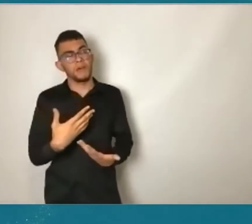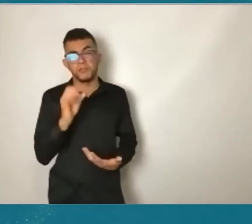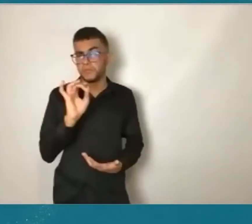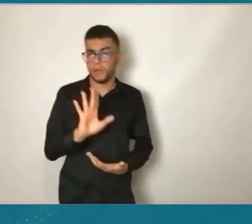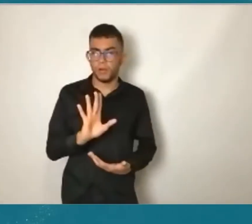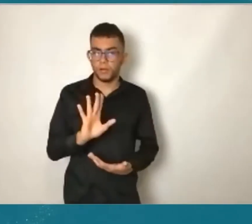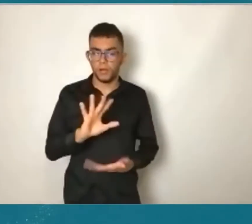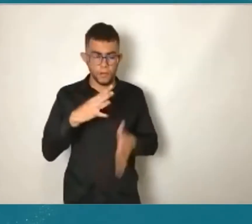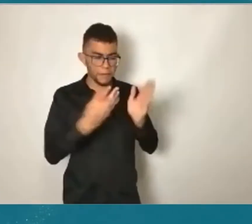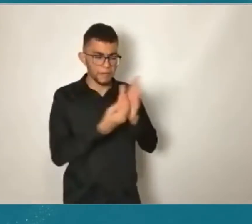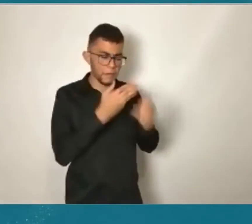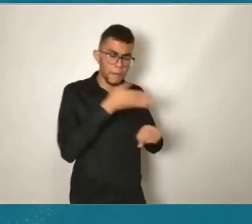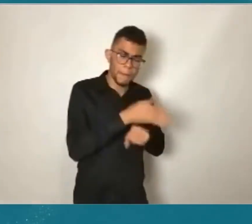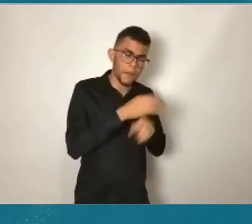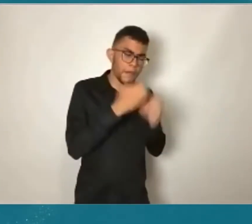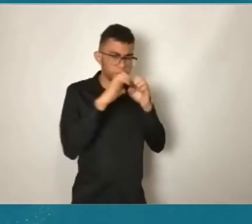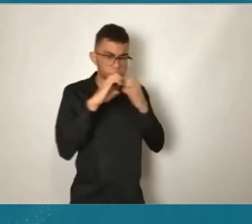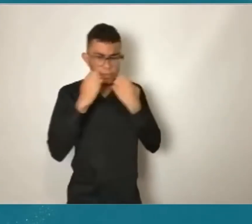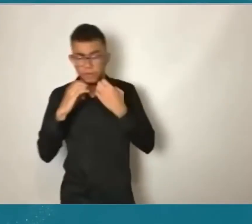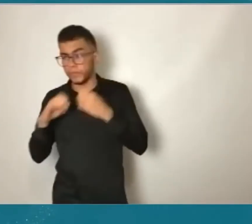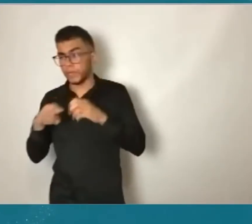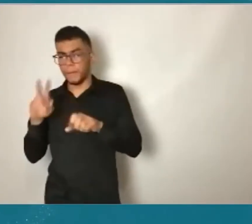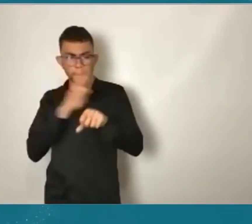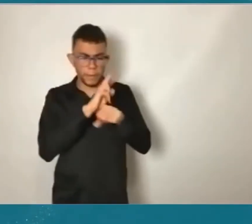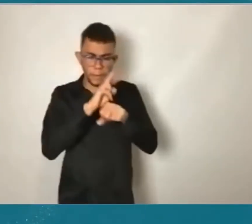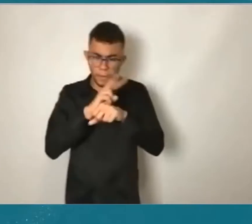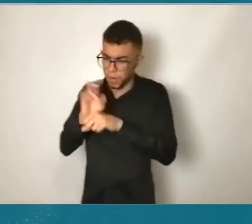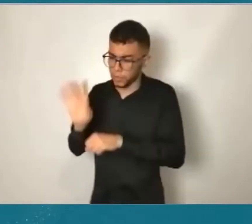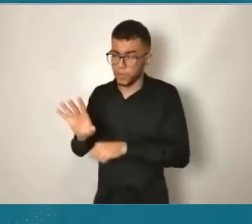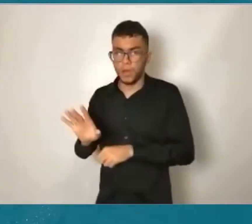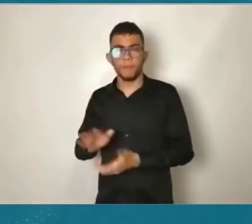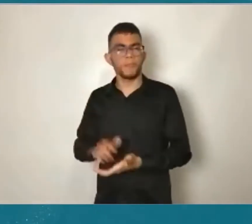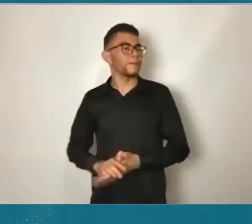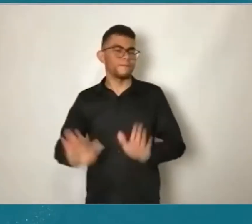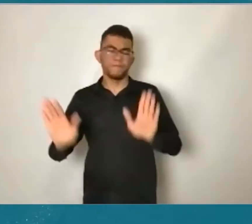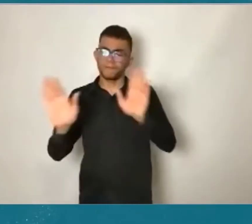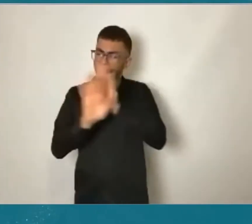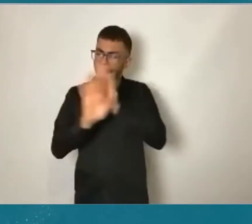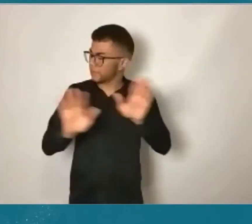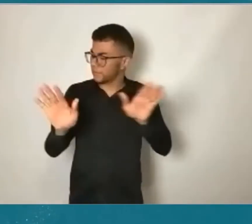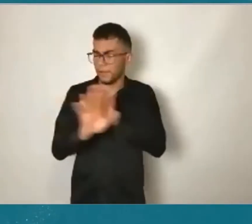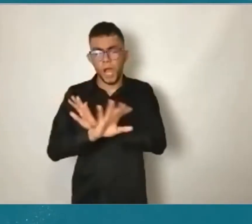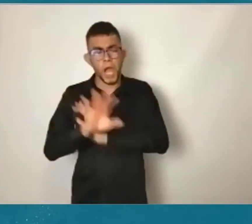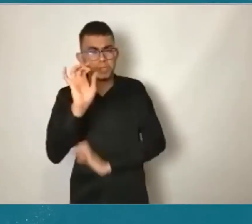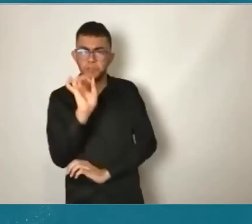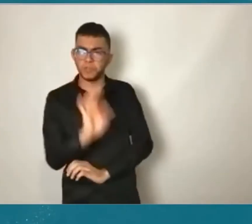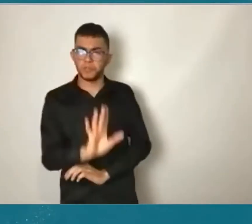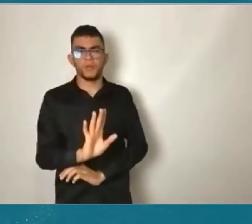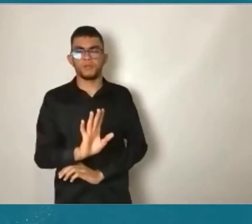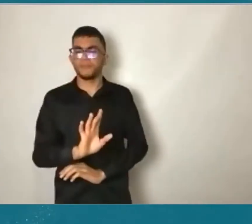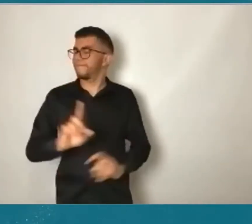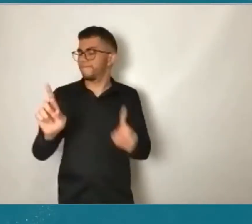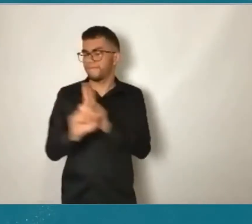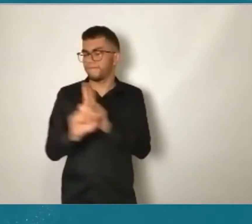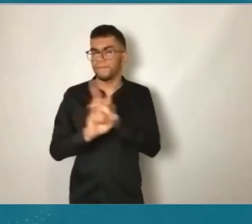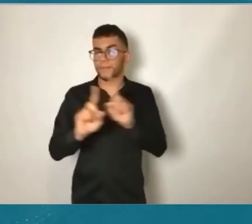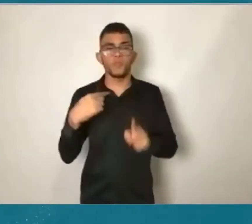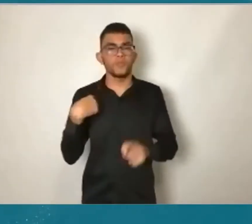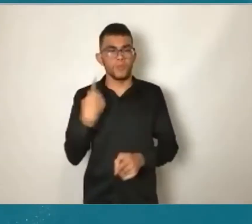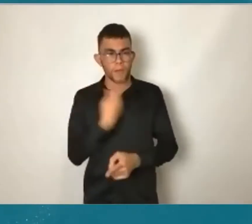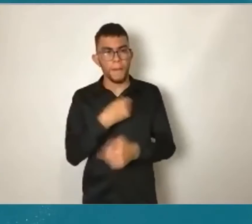viu agora, é nascimento de Jesus. Aleluia! Que refere-se Jesus nasceria de uma